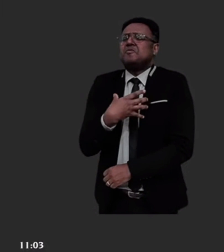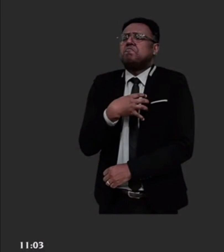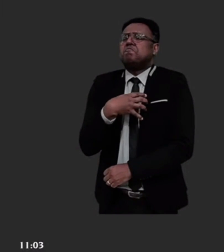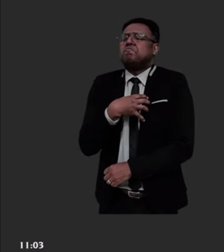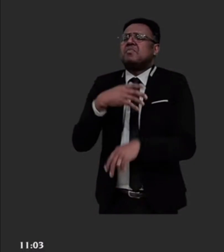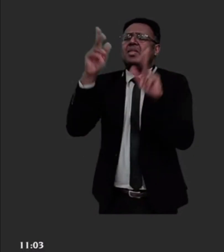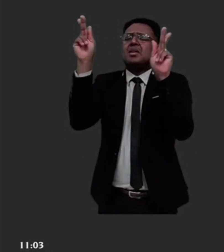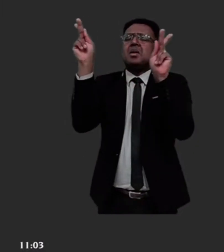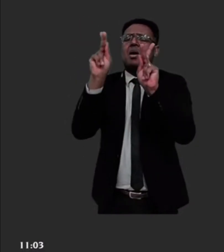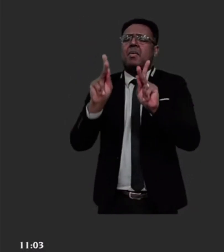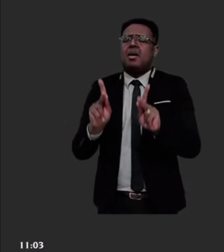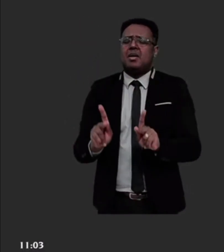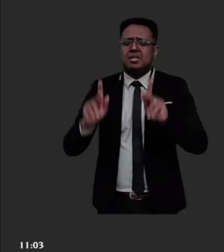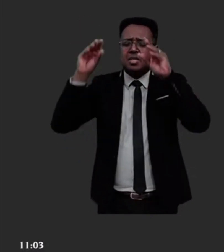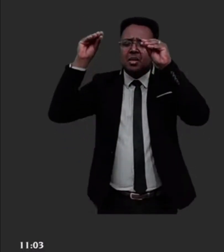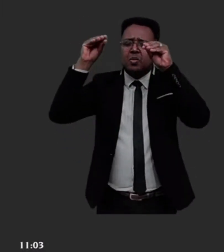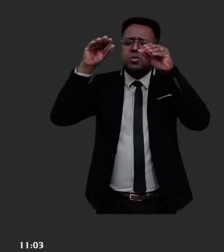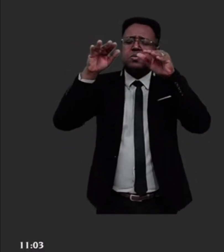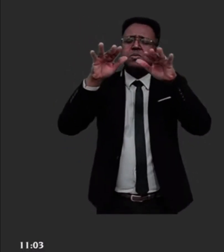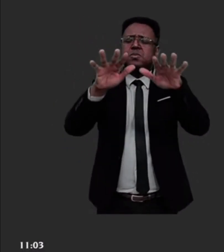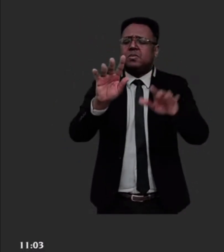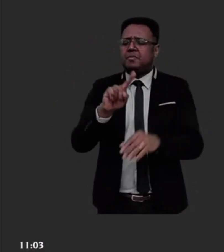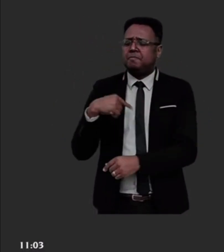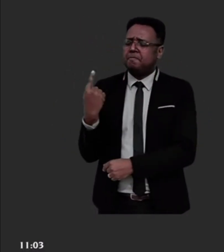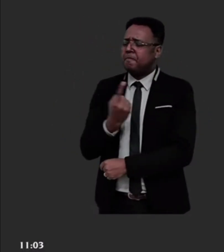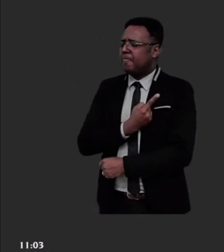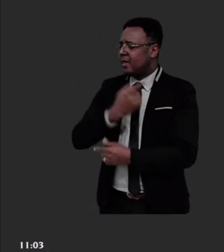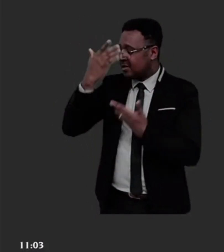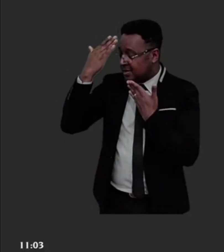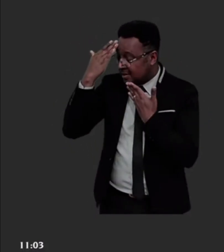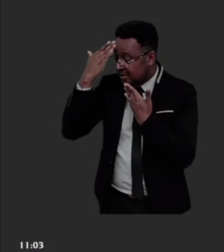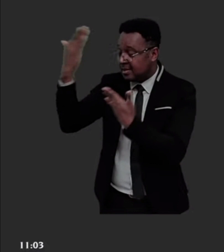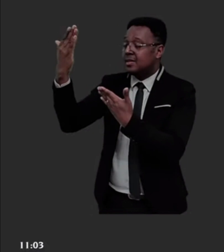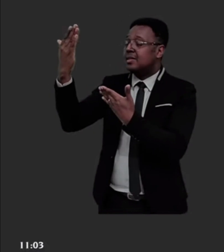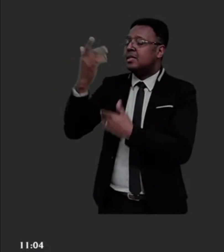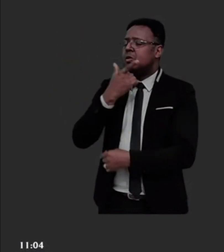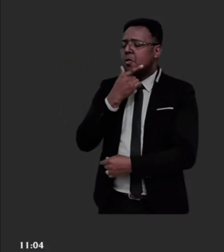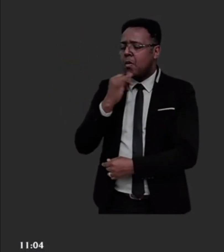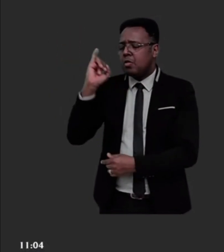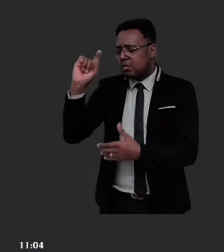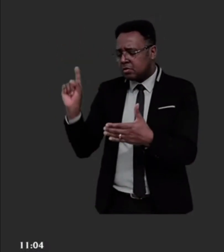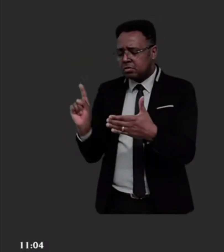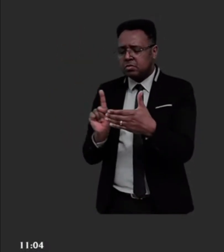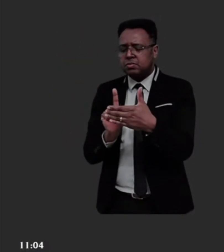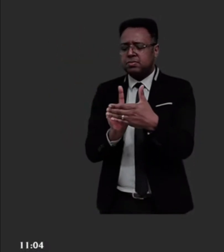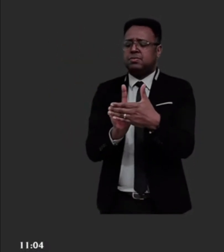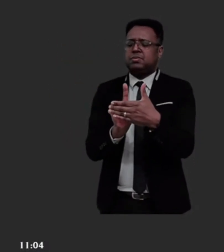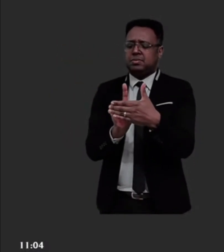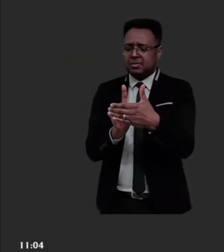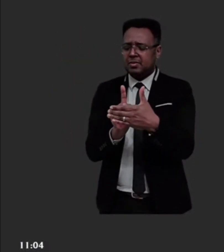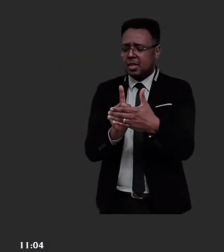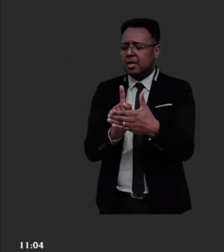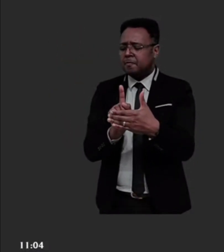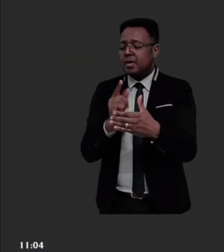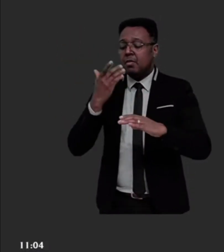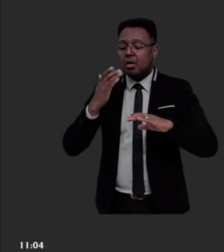Senhor amado. Graças nós te damos por tudo, Pai eterno, pela presidência dada ao teu servo, por tudo, Senhor eterno, pelo cantar dos